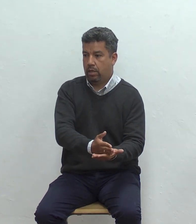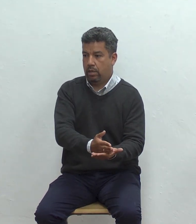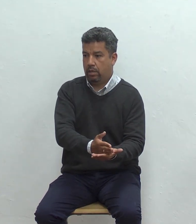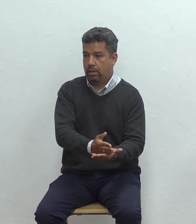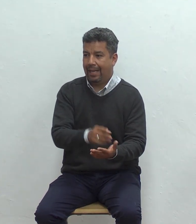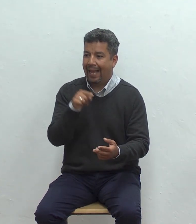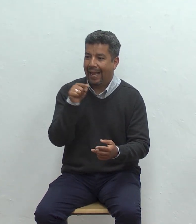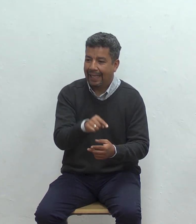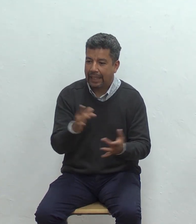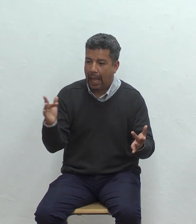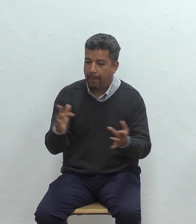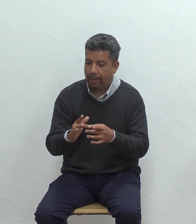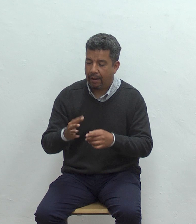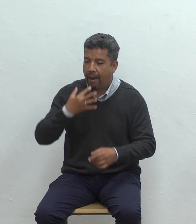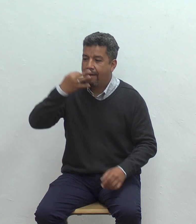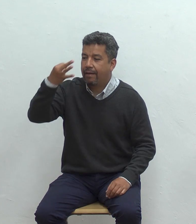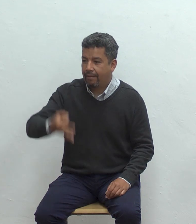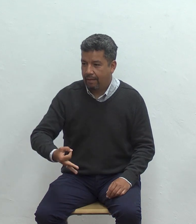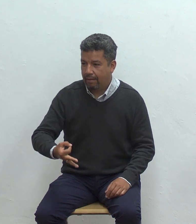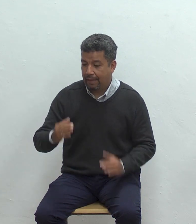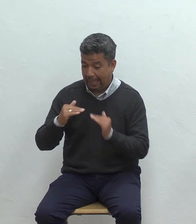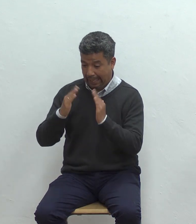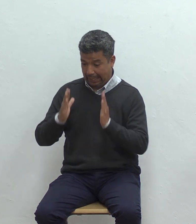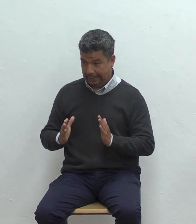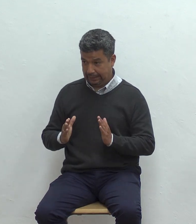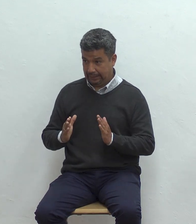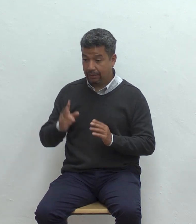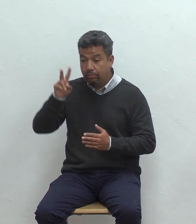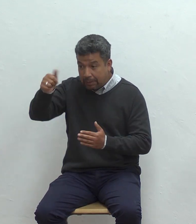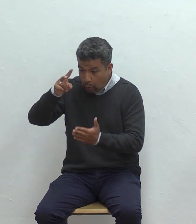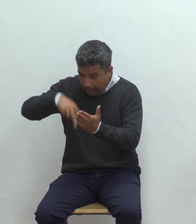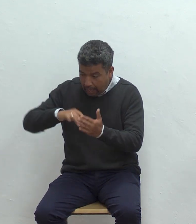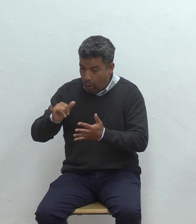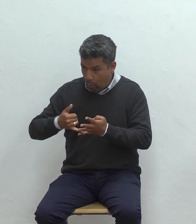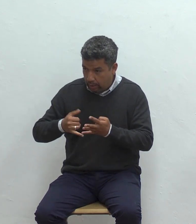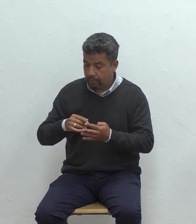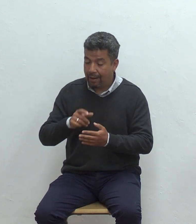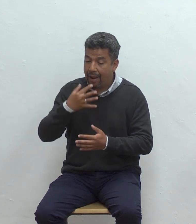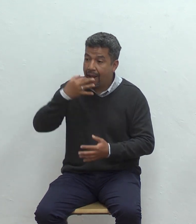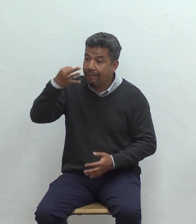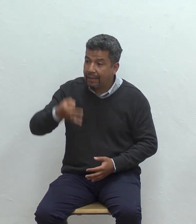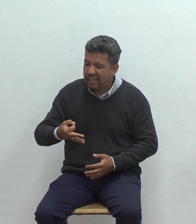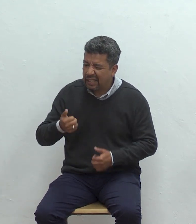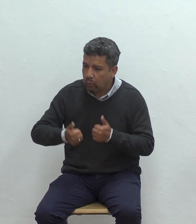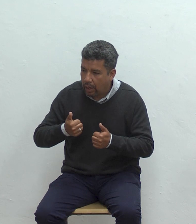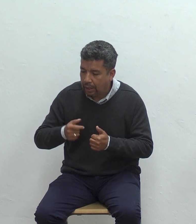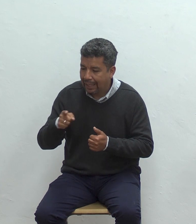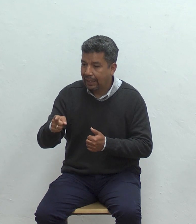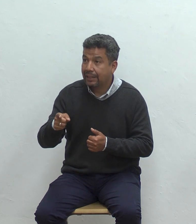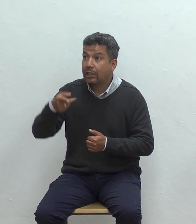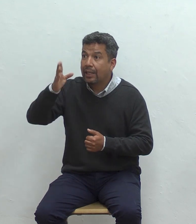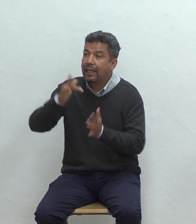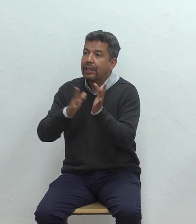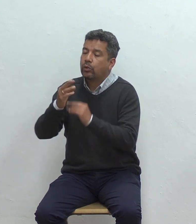Esa es la verdad. En la casa, lea Juan 8. La verdad es que Él